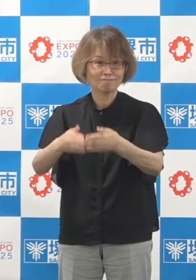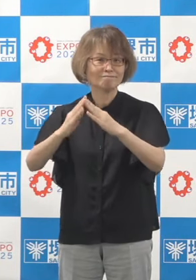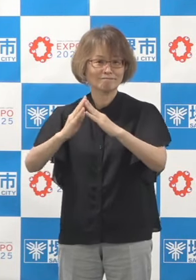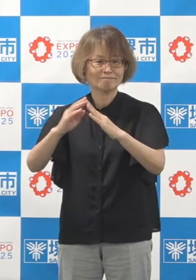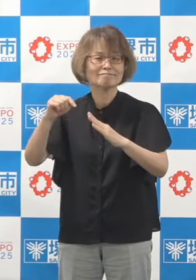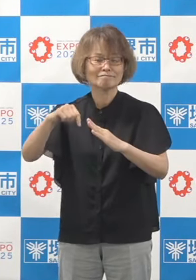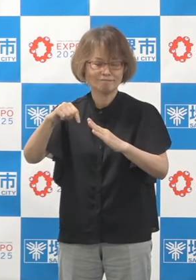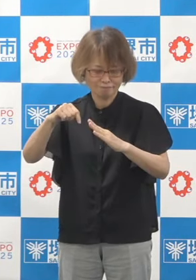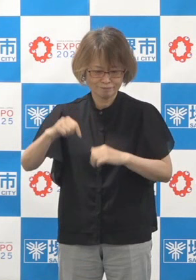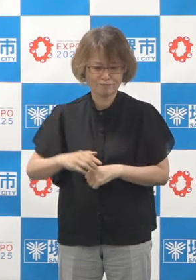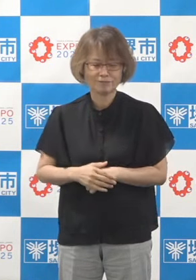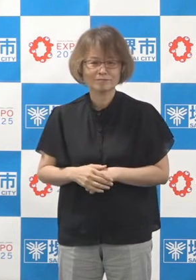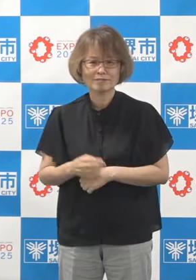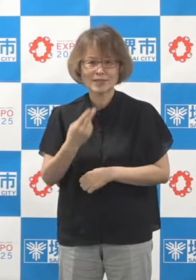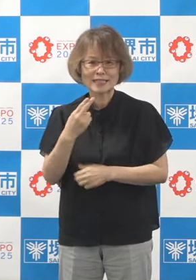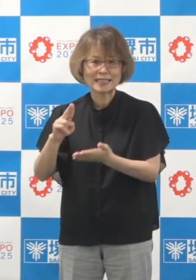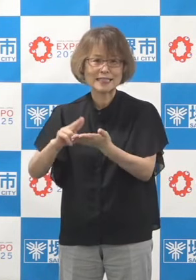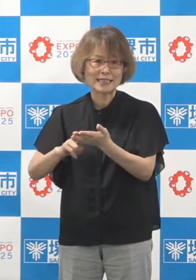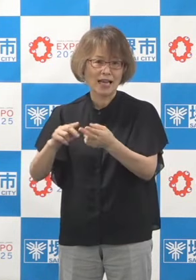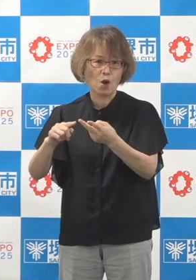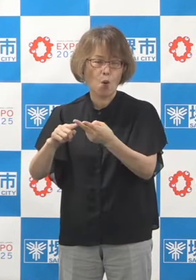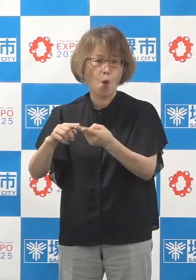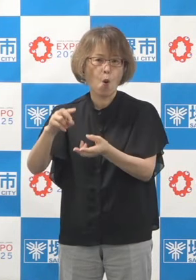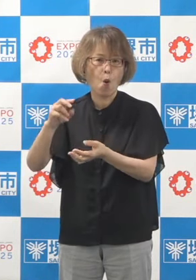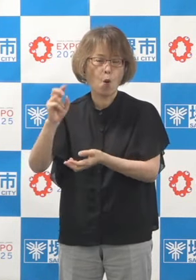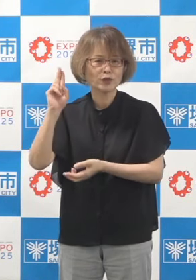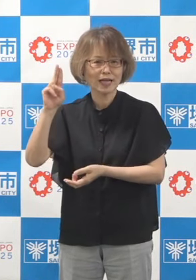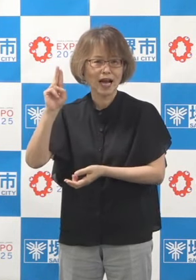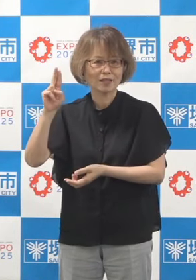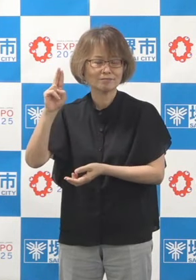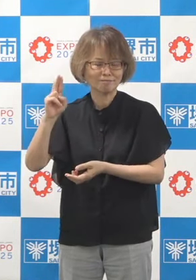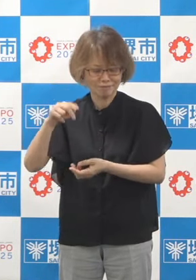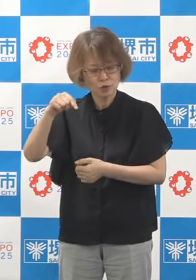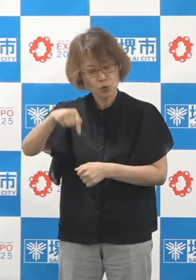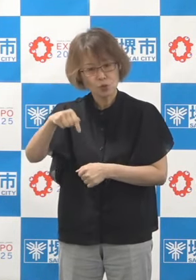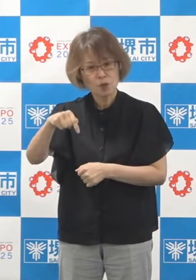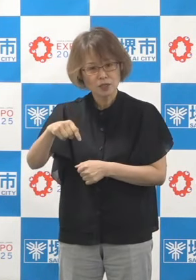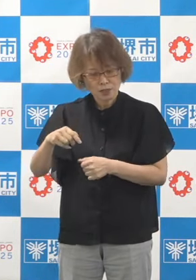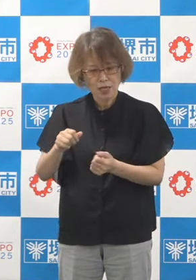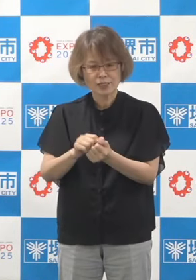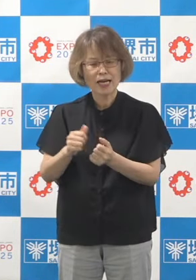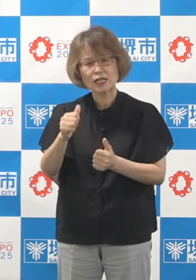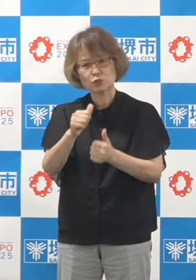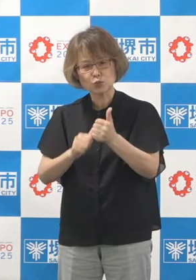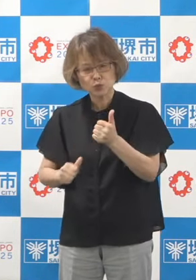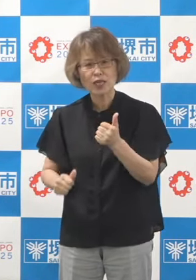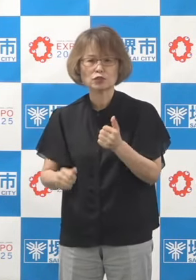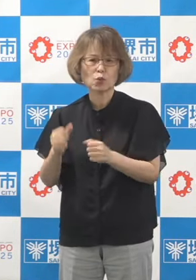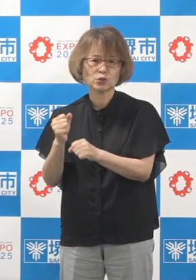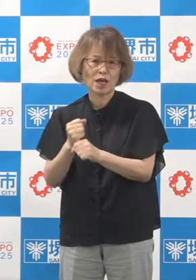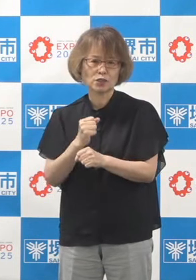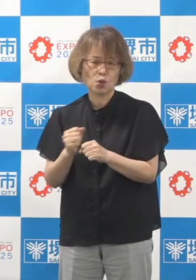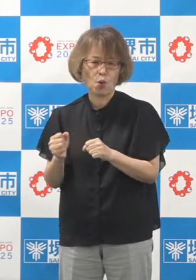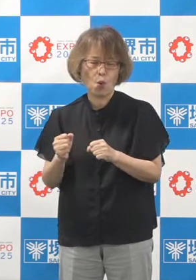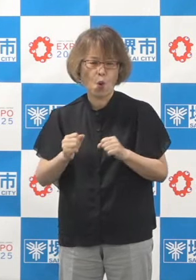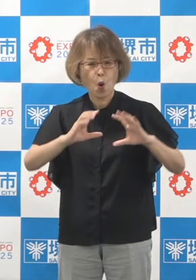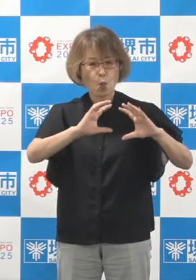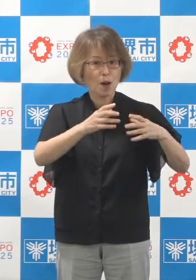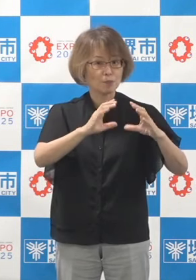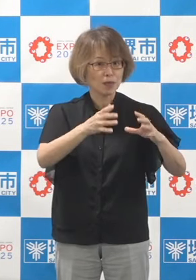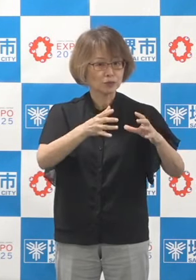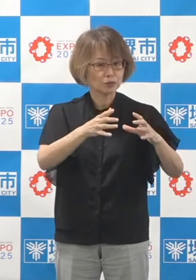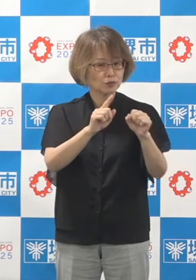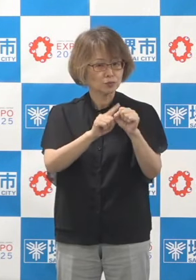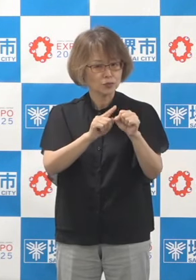にオープンしました切手大阪におきまして、堺の伝統産業やまた大阪・関西万博に向けた取り組みを